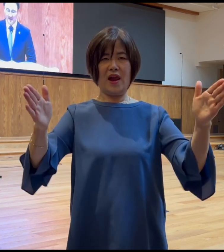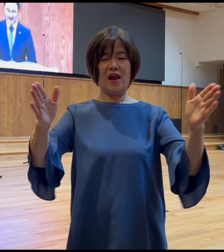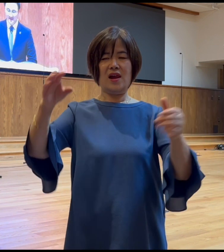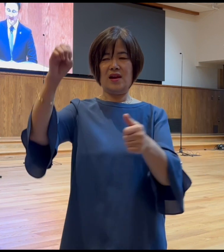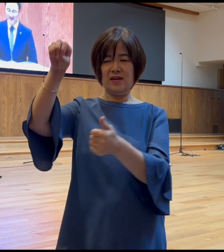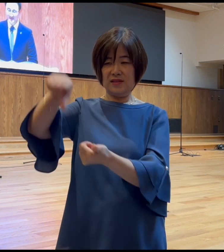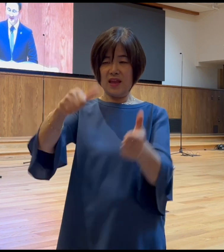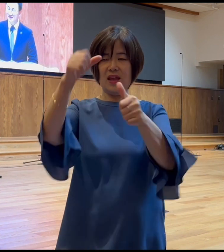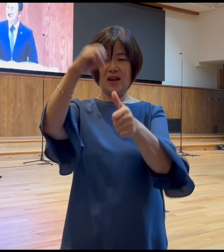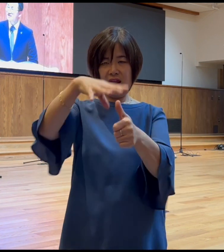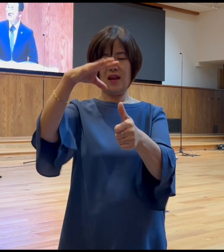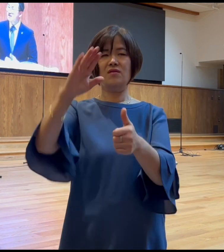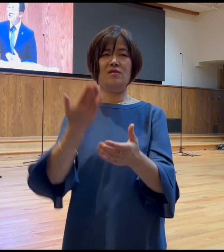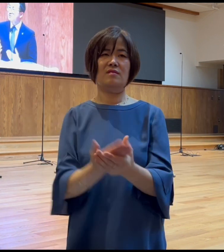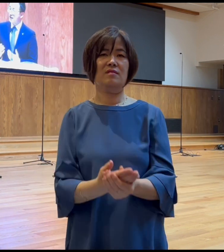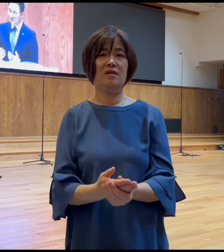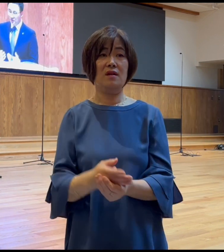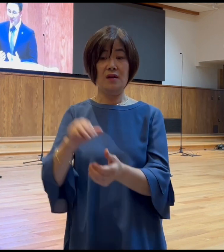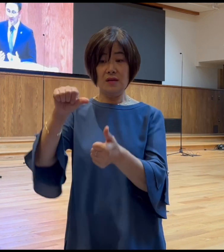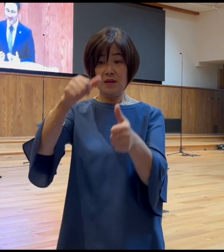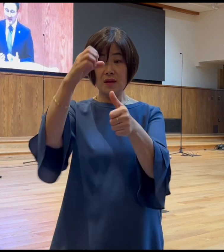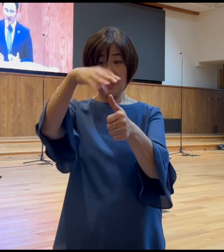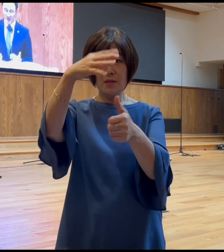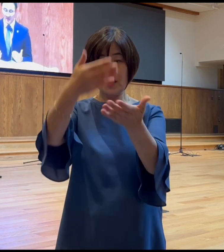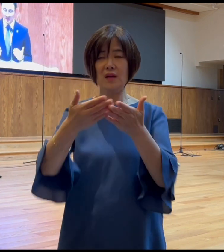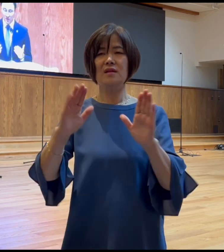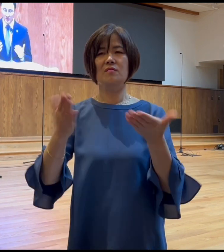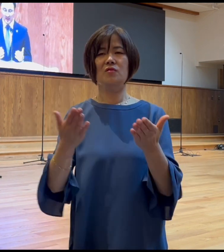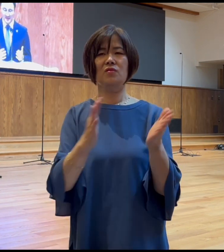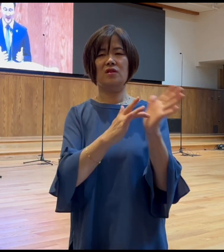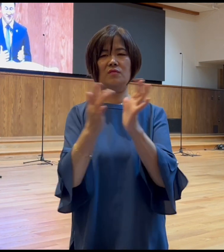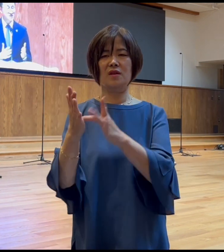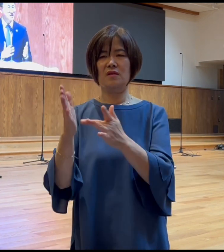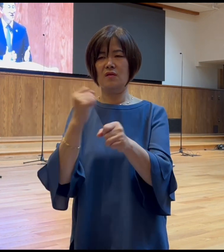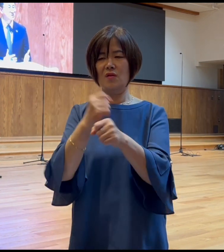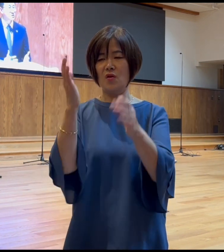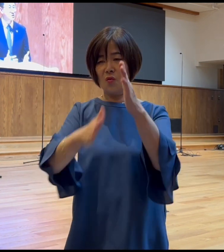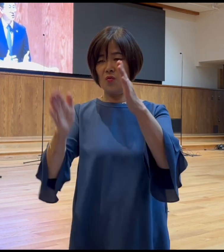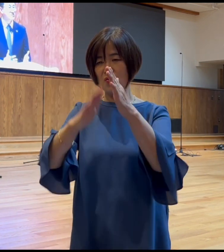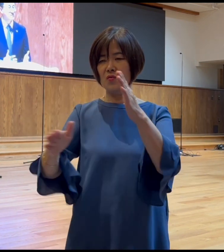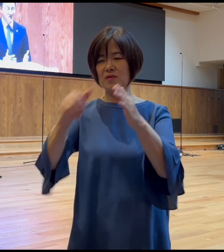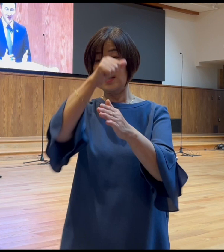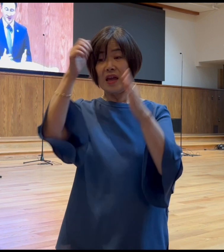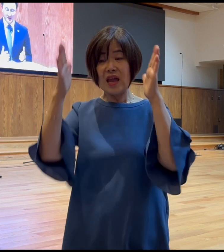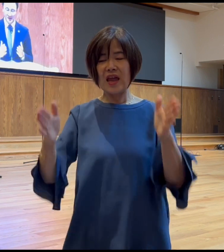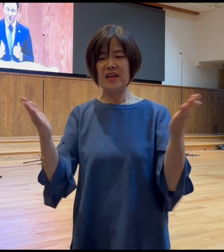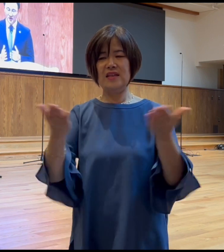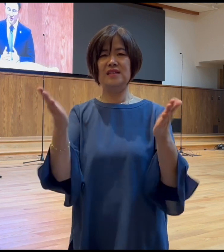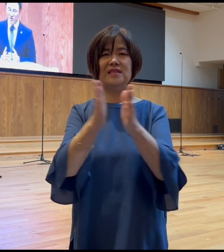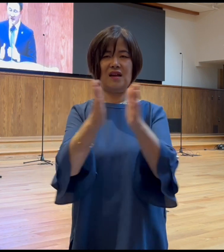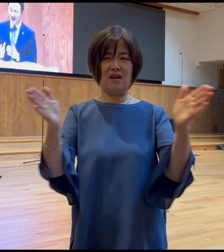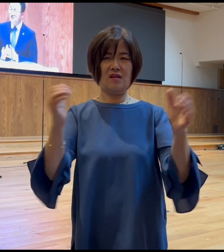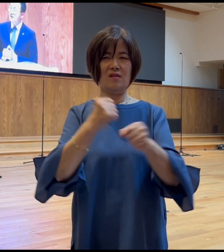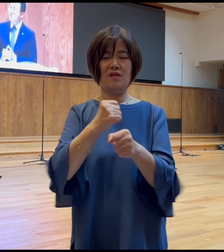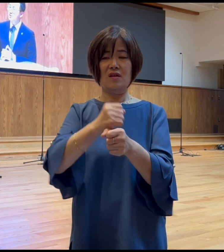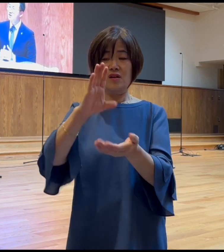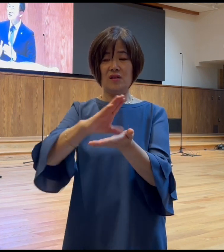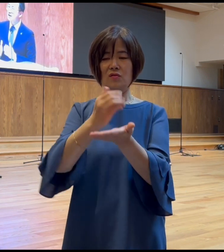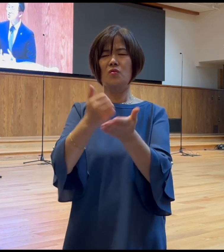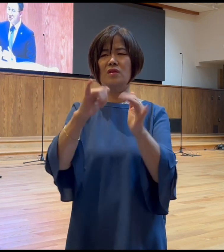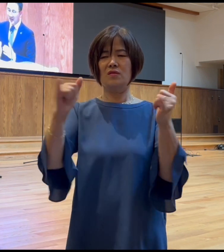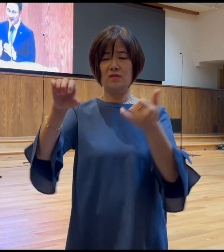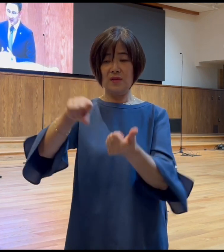세례였습니다. 세례를 받음으로 예수님께서 공생의 사역을 시작하신 것처럼 그리스도인들도 세례를